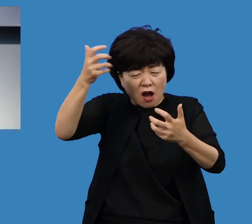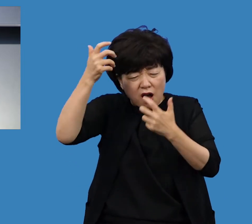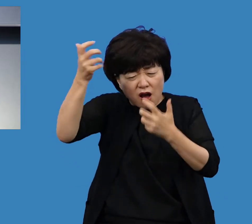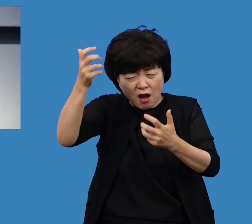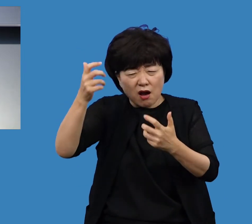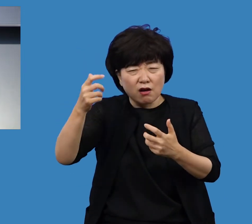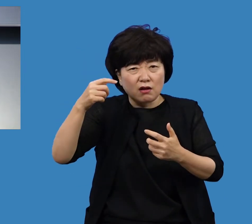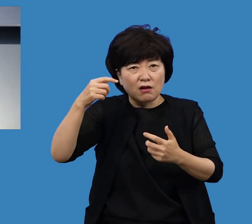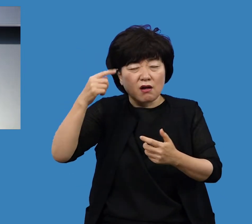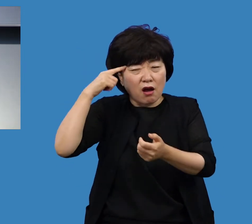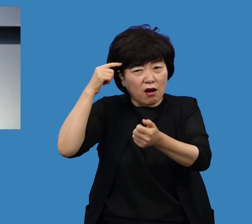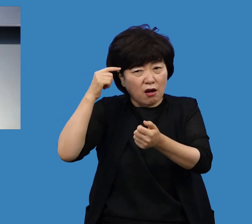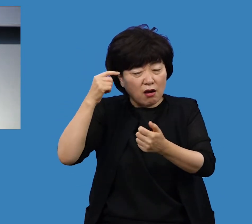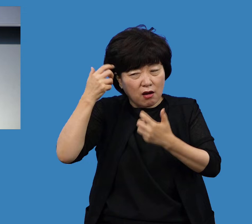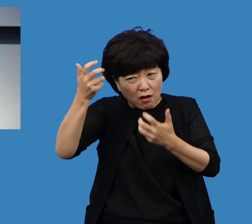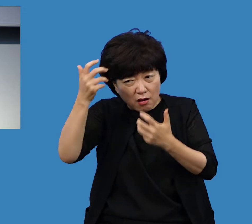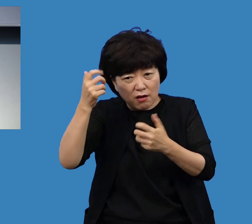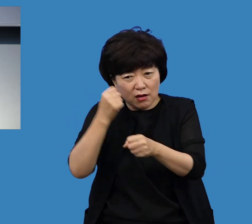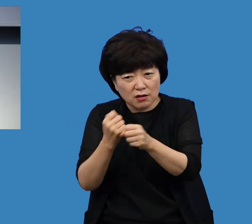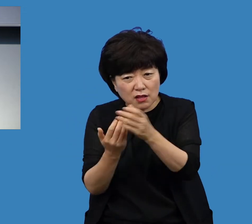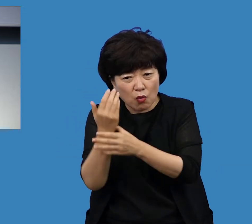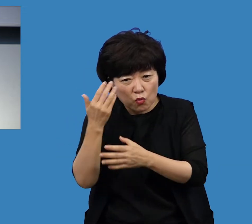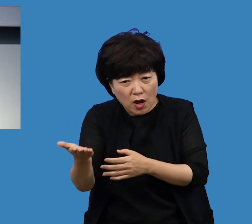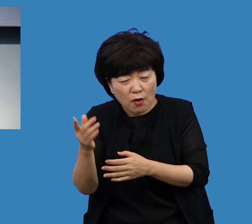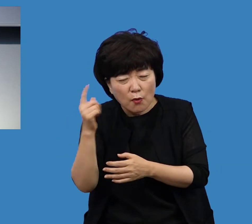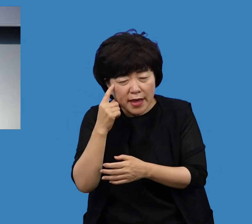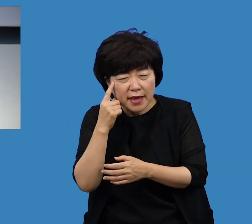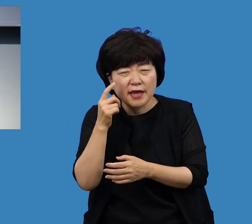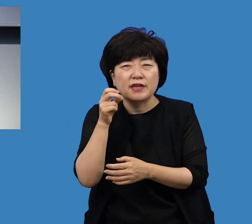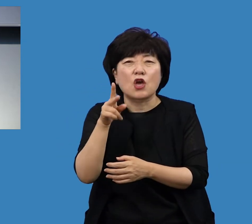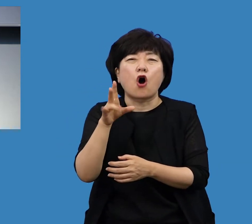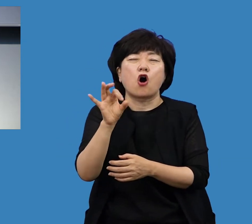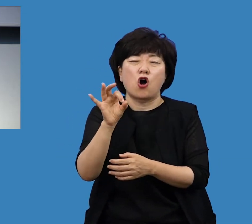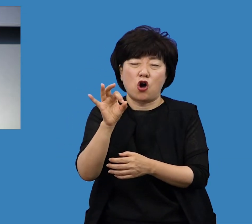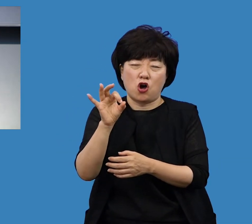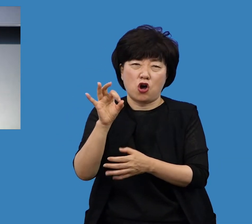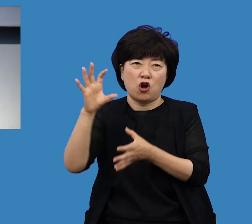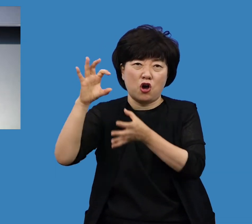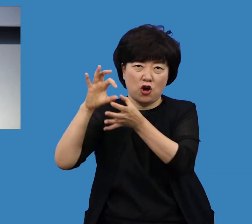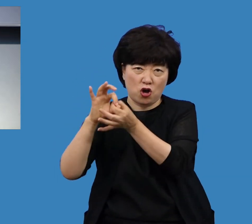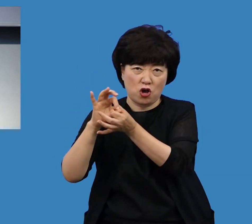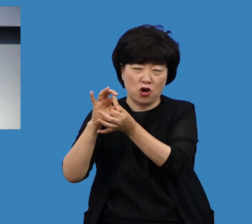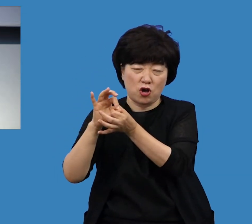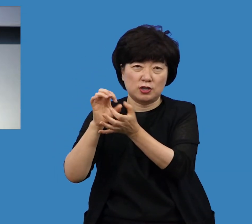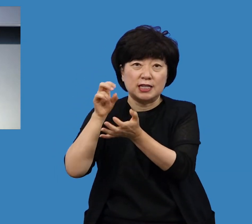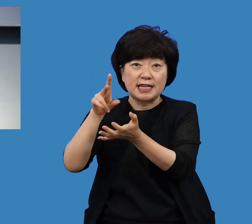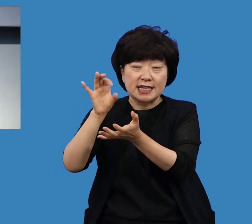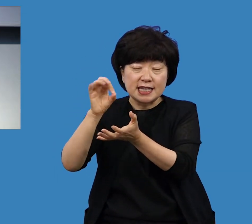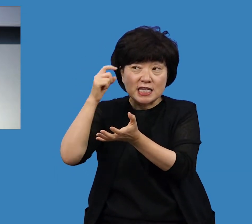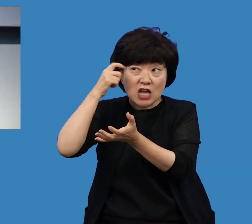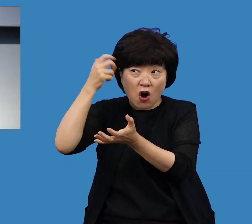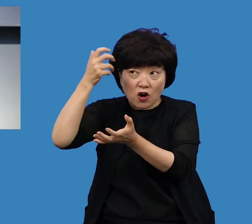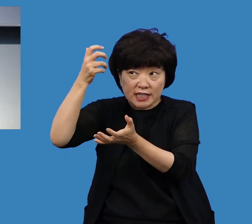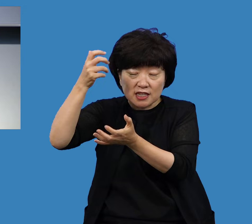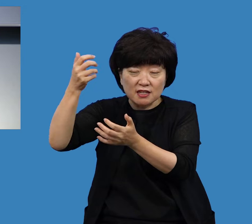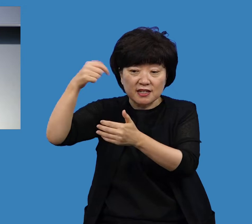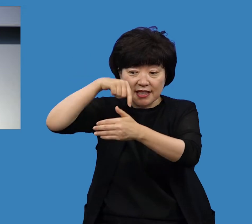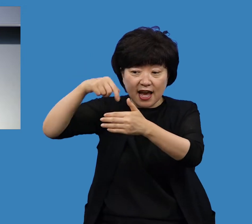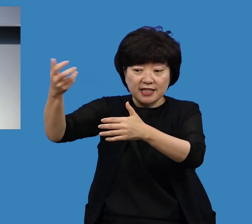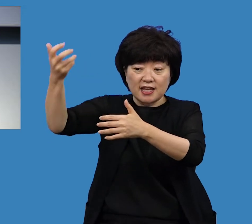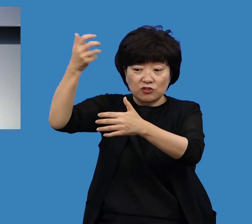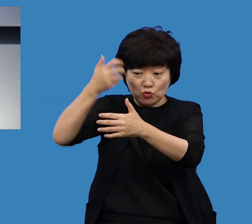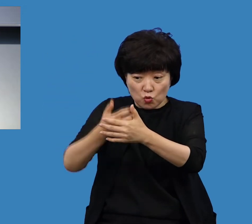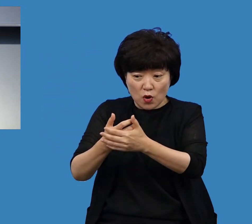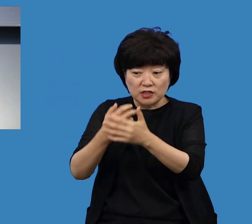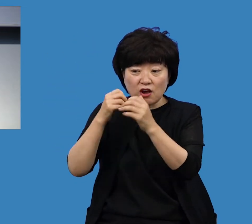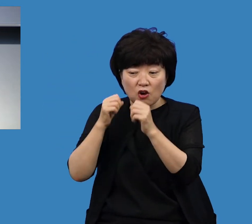이 이유는 영의 속성이기 때문에 그래요. 영의 속성은요 다 설명이 안 돼요. 그런데 그 영이 우리 안에 들어와서 거하면 가장